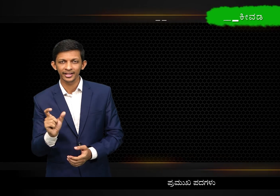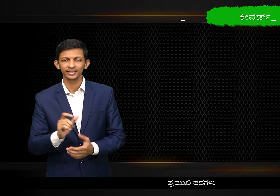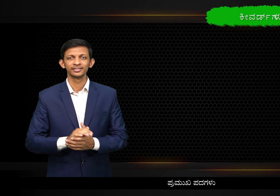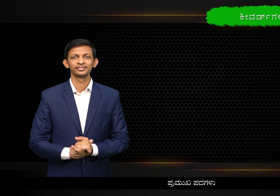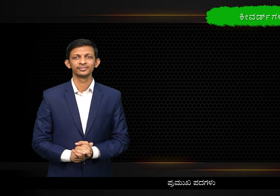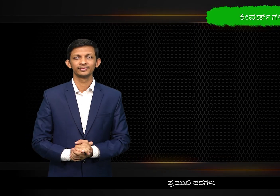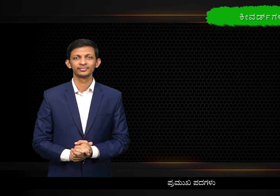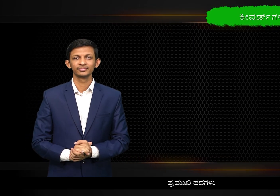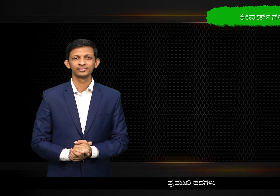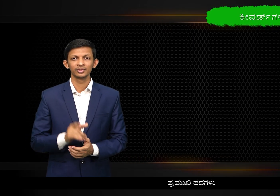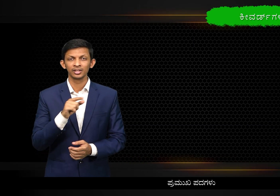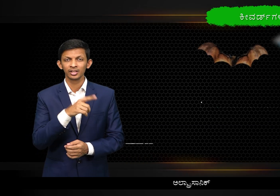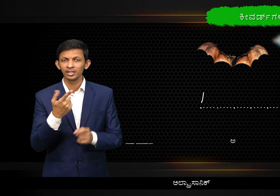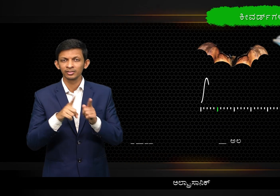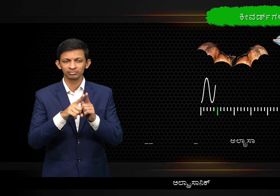ಕೀವರ್ಡ್ಗಳು: